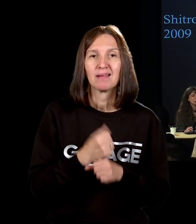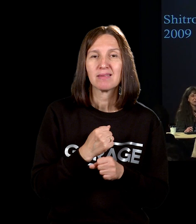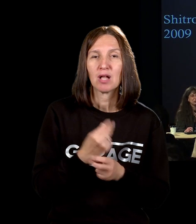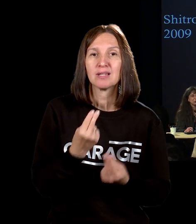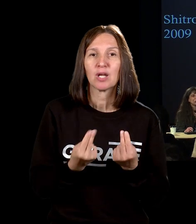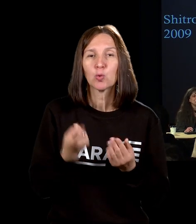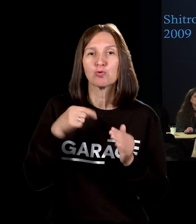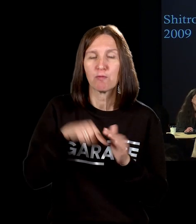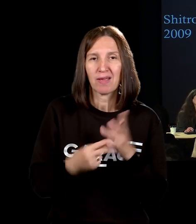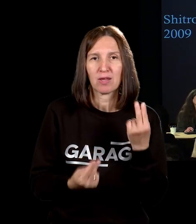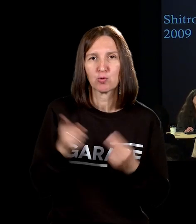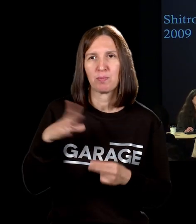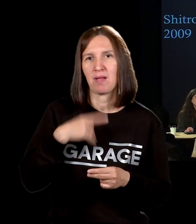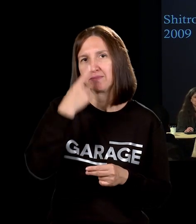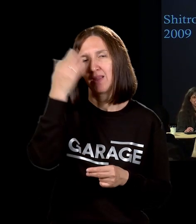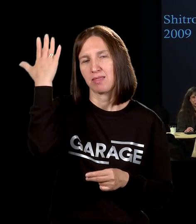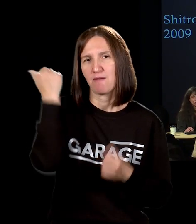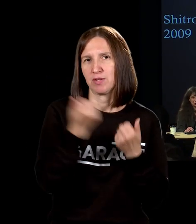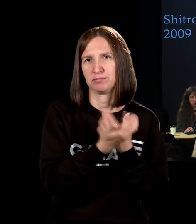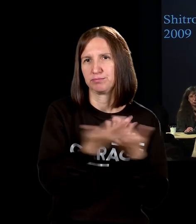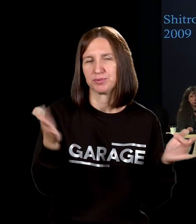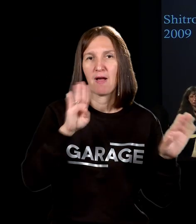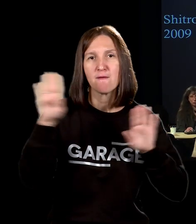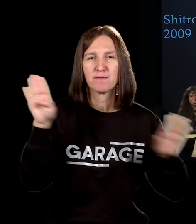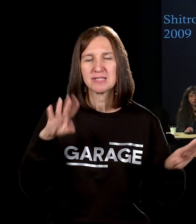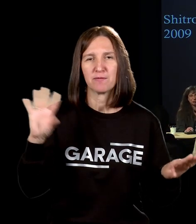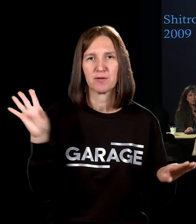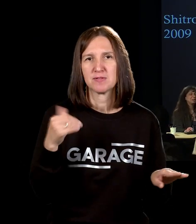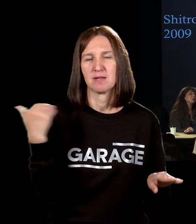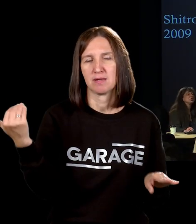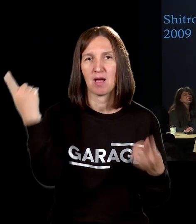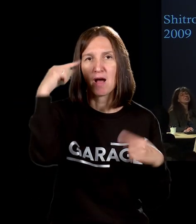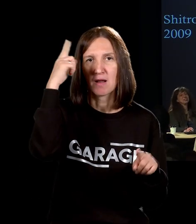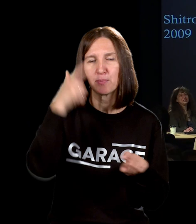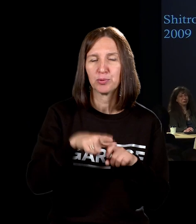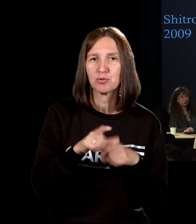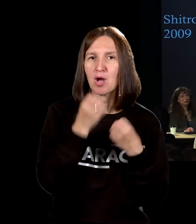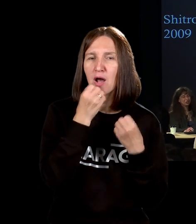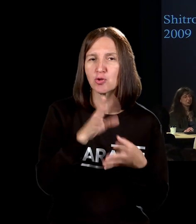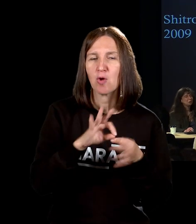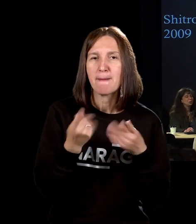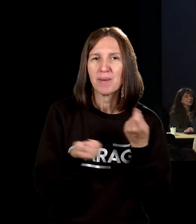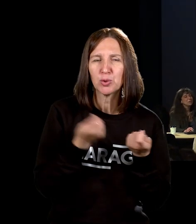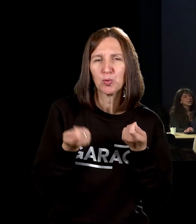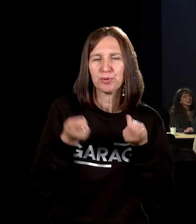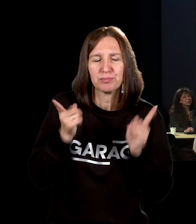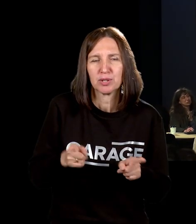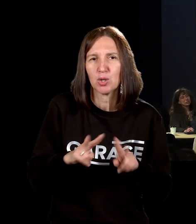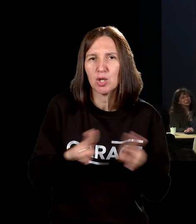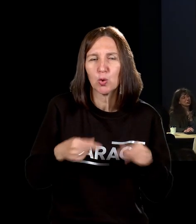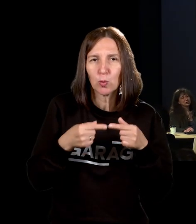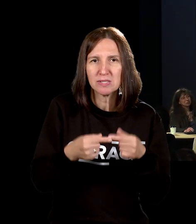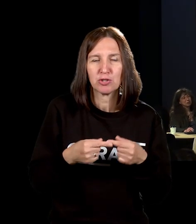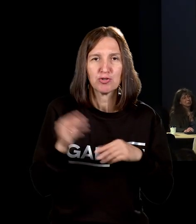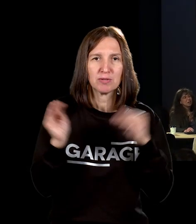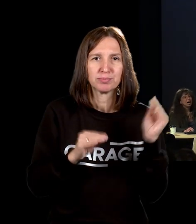они делали, где они все свои работы, которые всегда очень хорошо, подробно, натуралистично сделали, делают из картонки. Вот